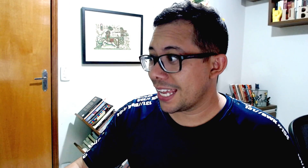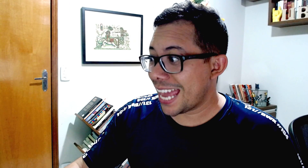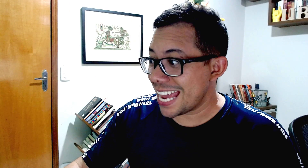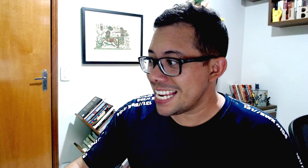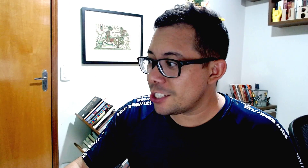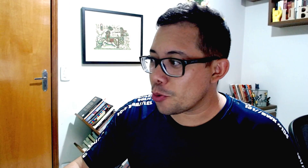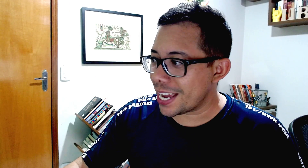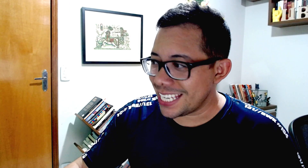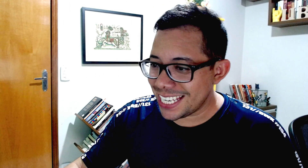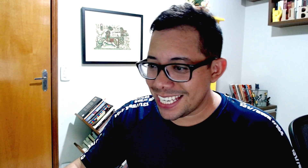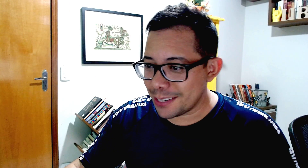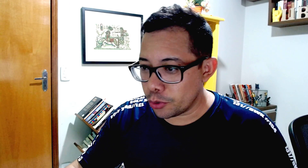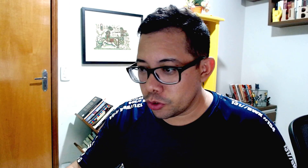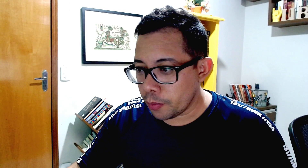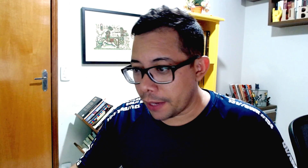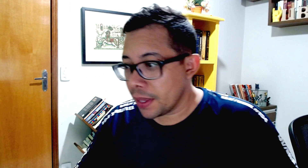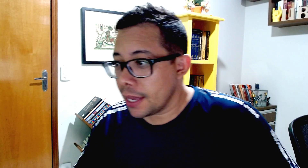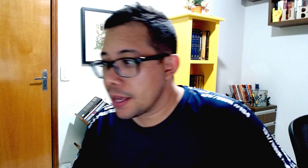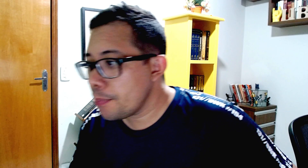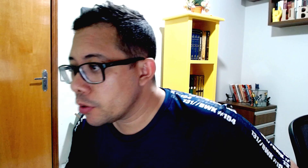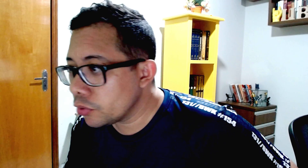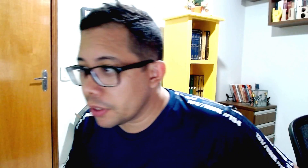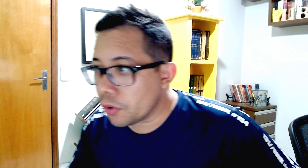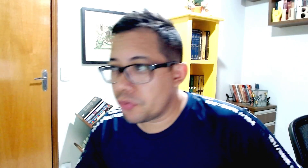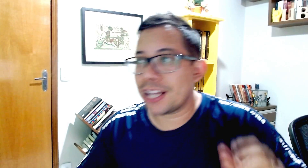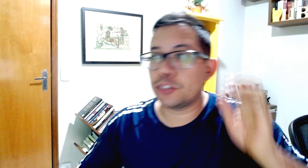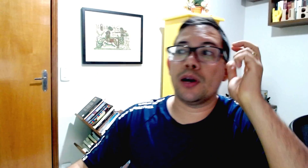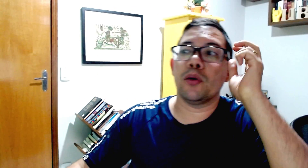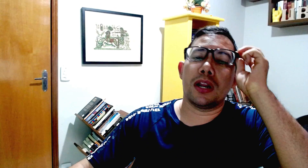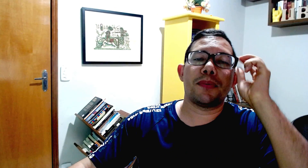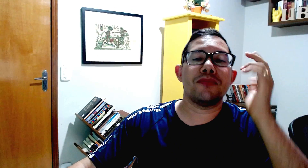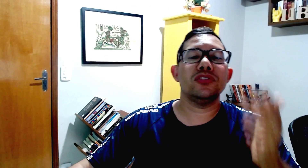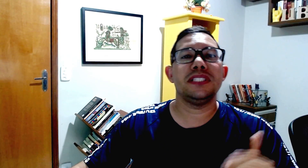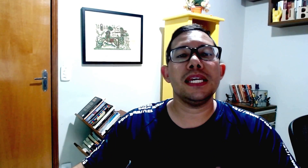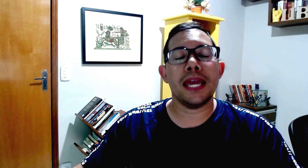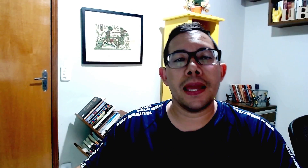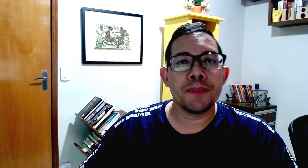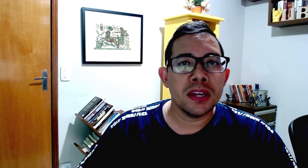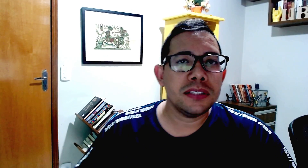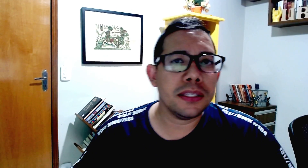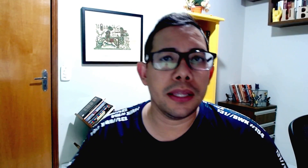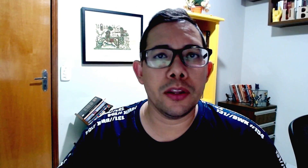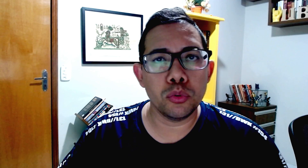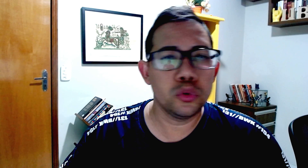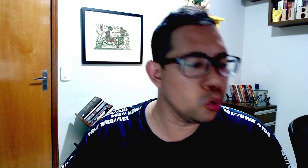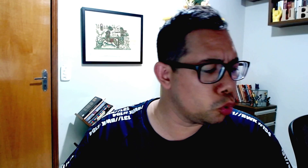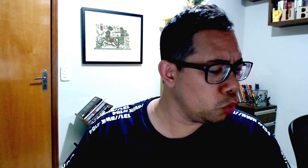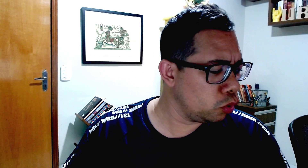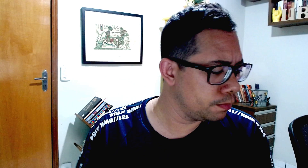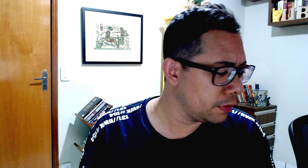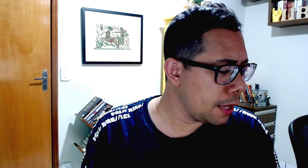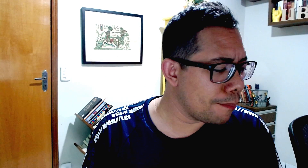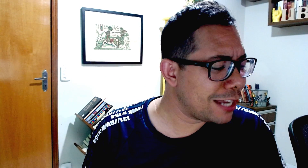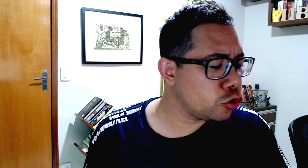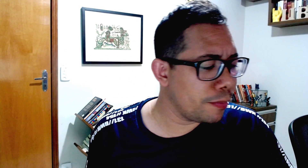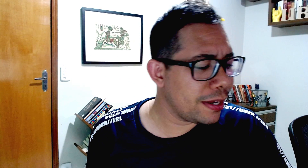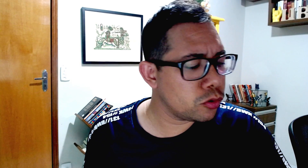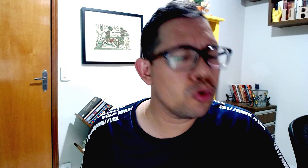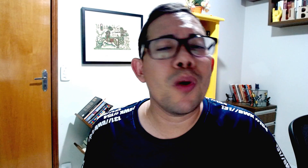É isso aí, muito bem. E a pergunta que eu faço agora para você é: entendeu tudo, mais ou menos, ou